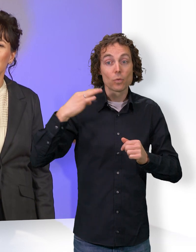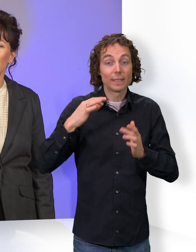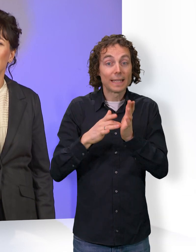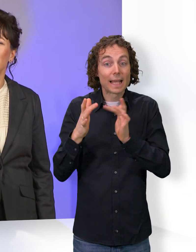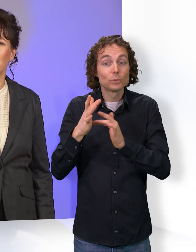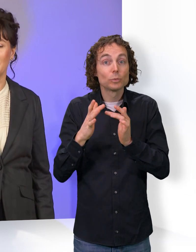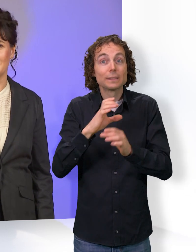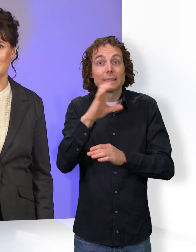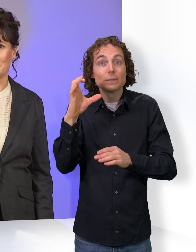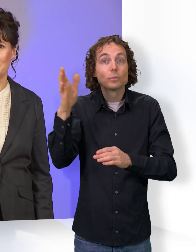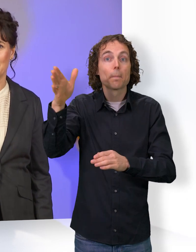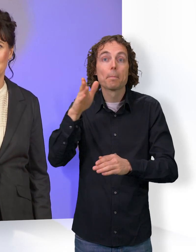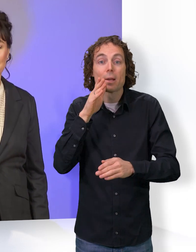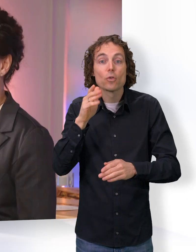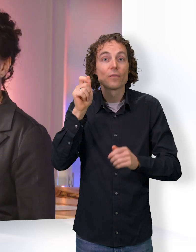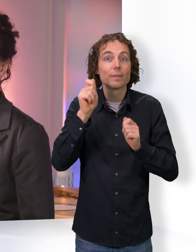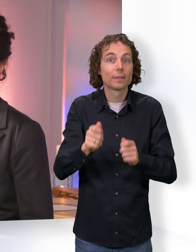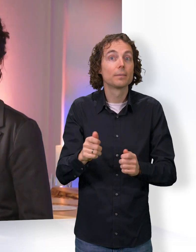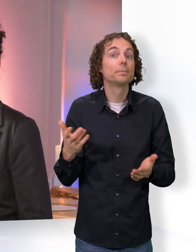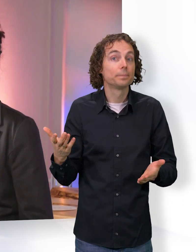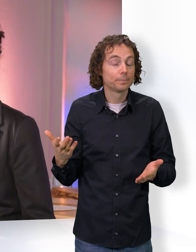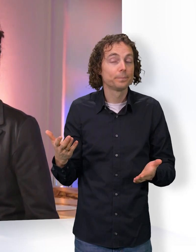Christus berufen hat.